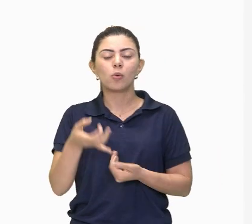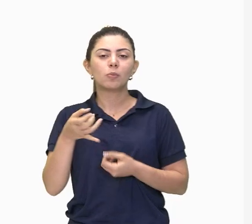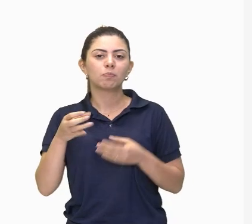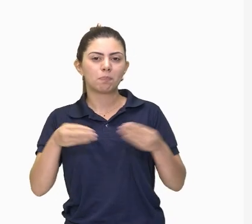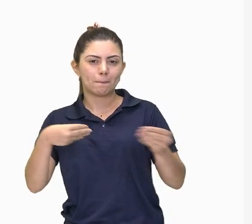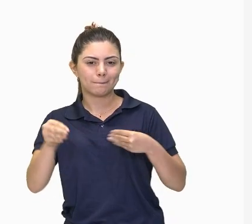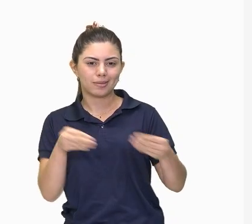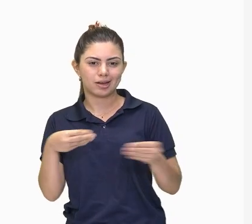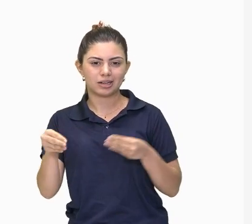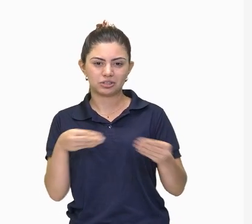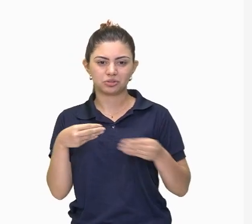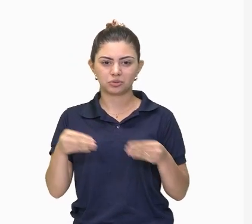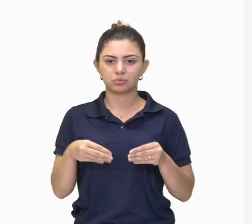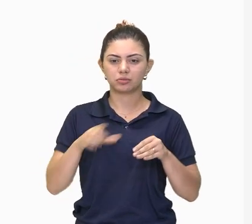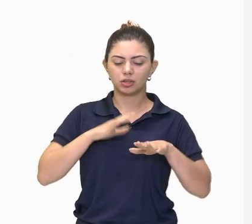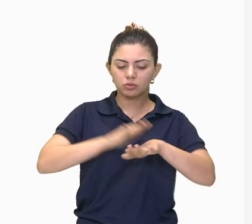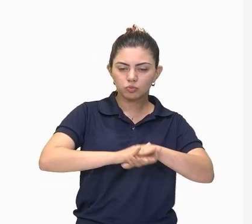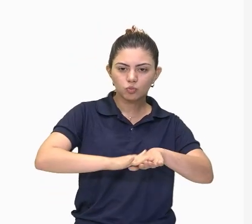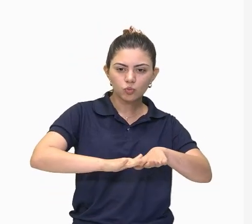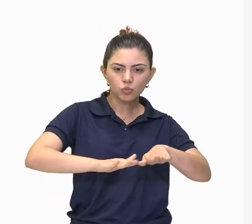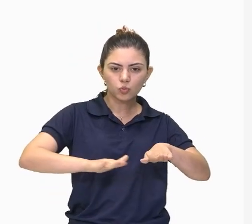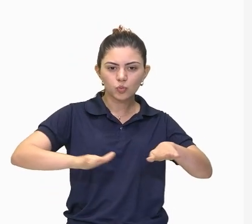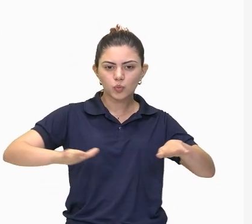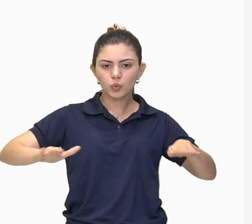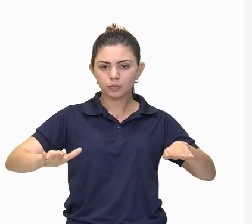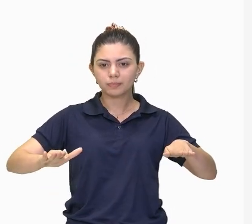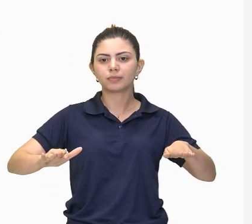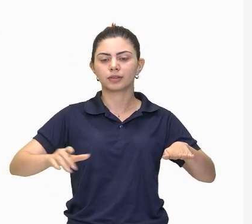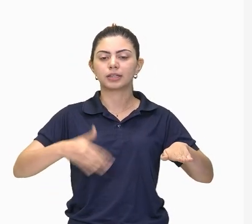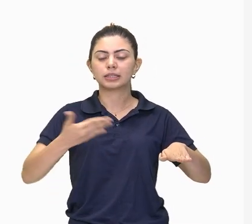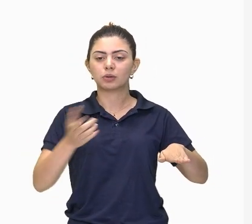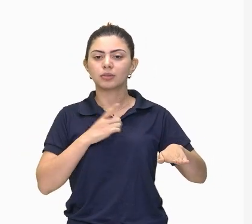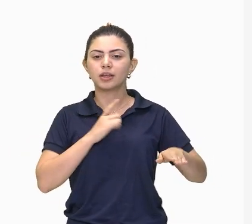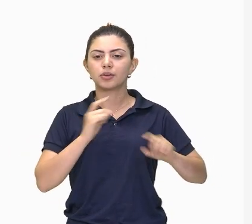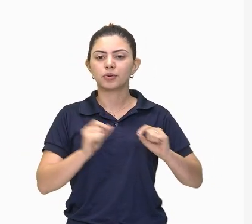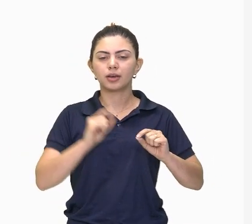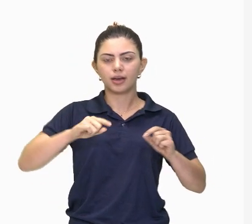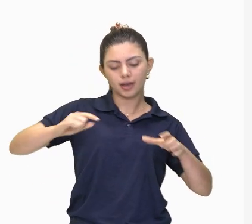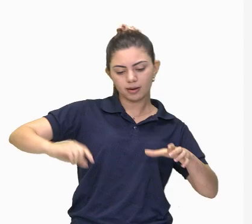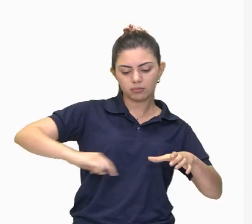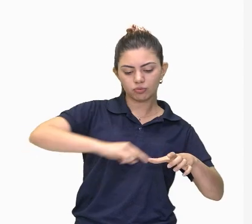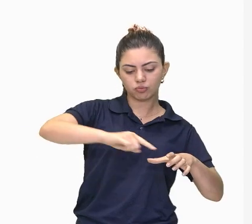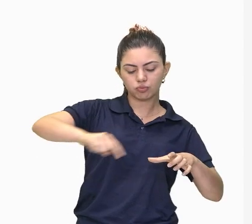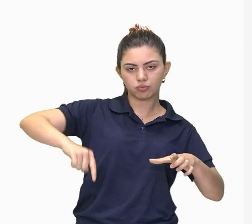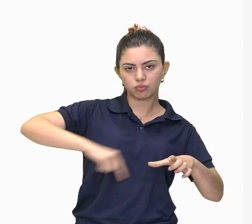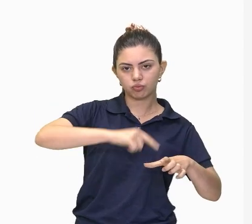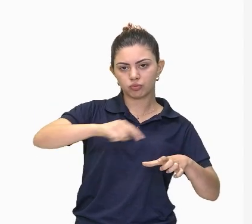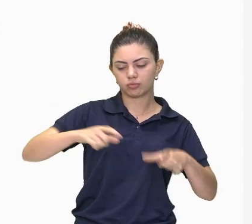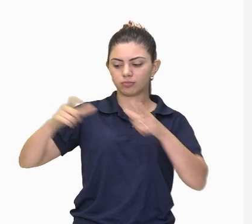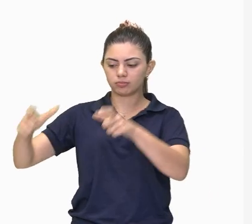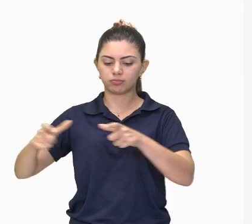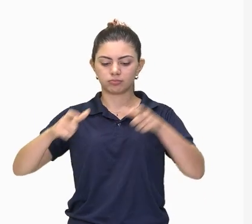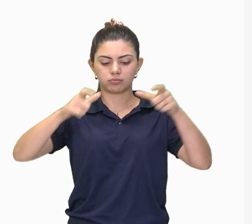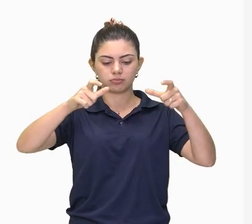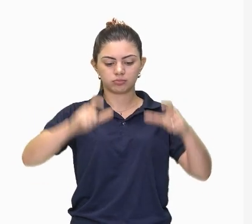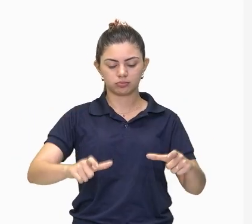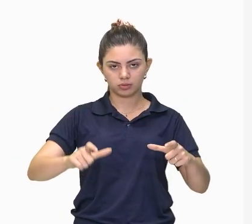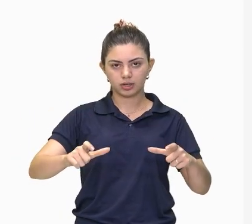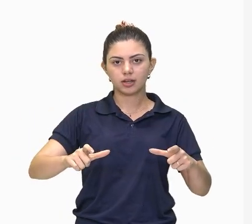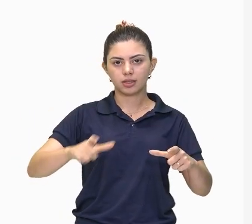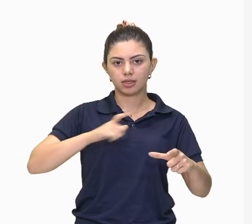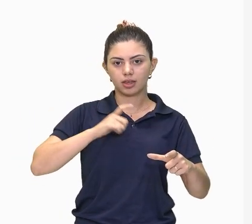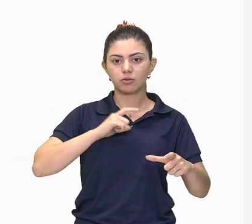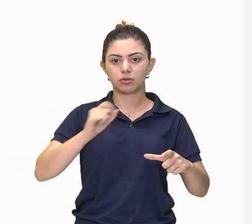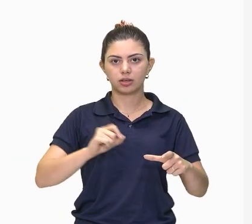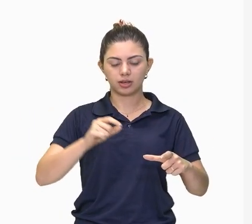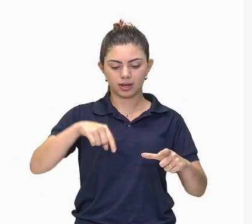com uma superfície plana. Sobre essa base há uma plataforma giratória na qual o disco é colocado. No centro